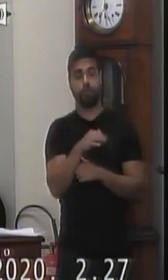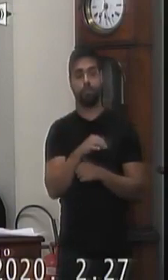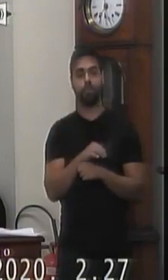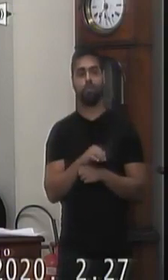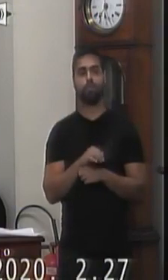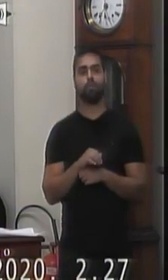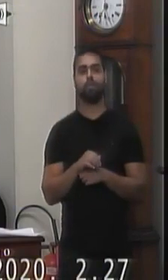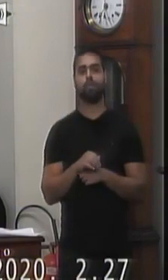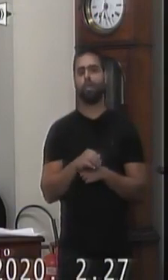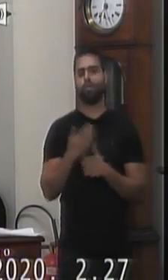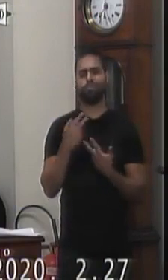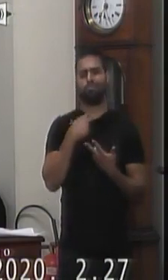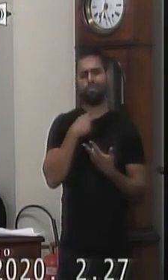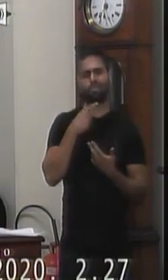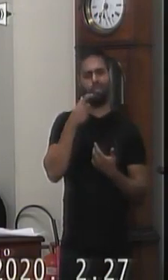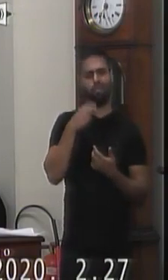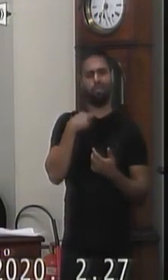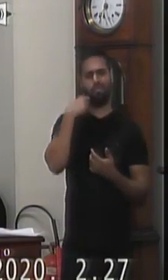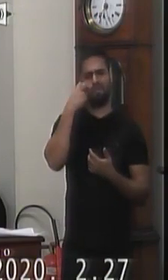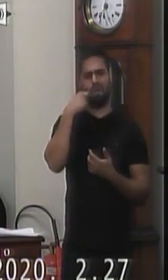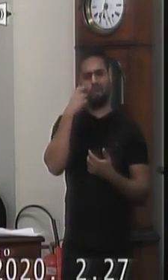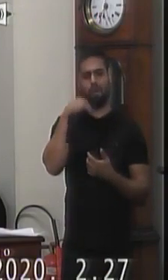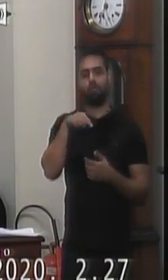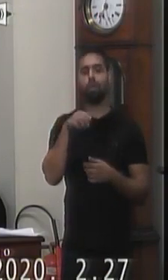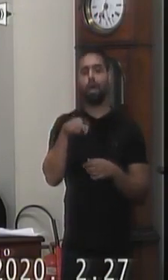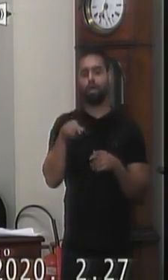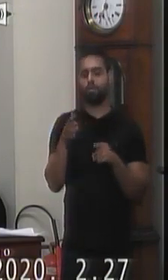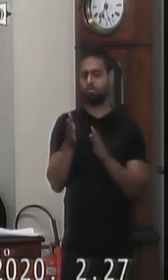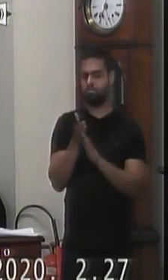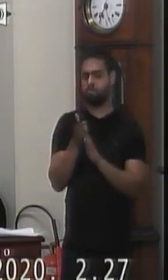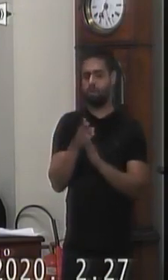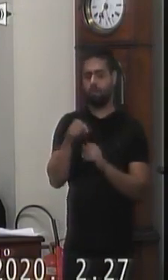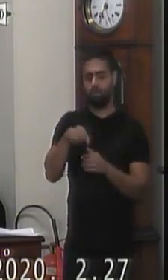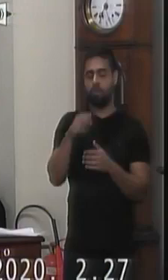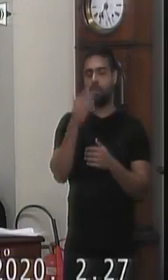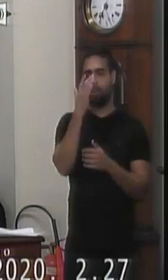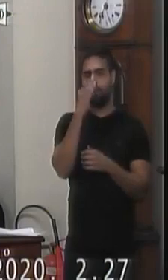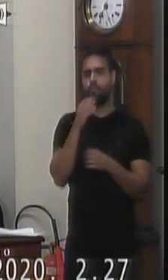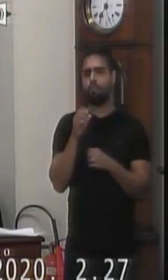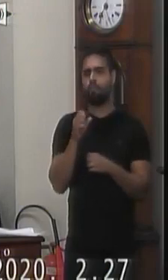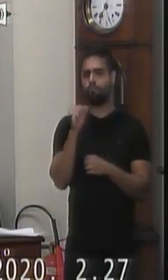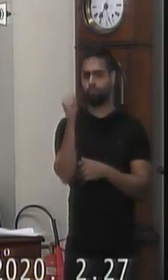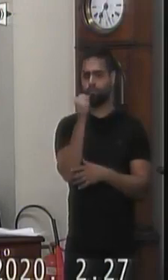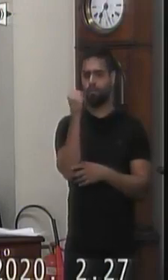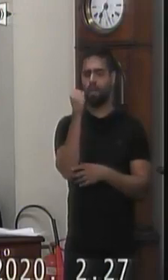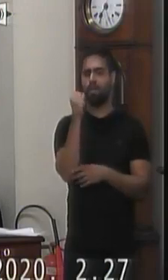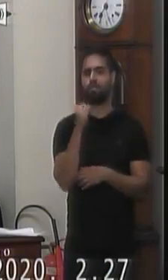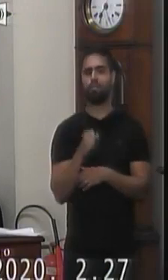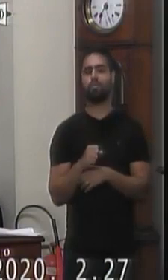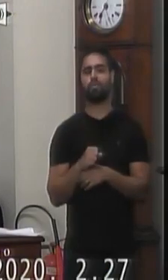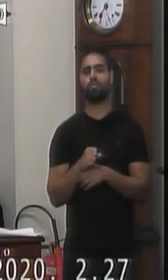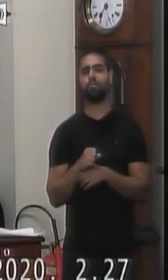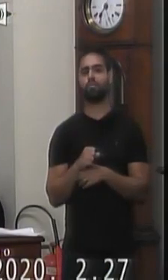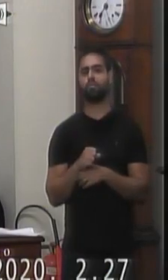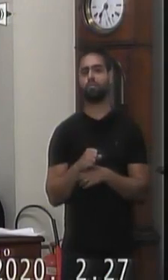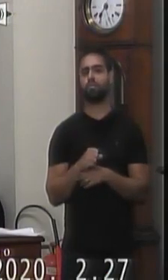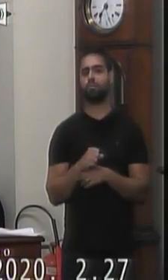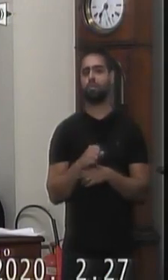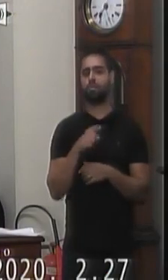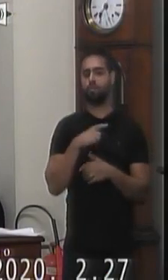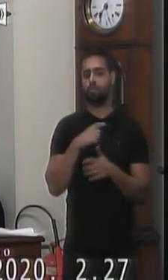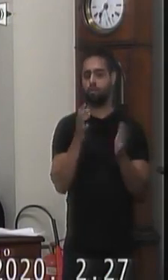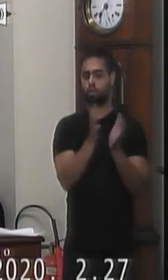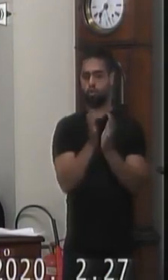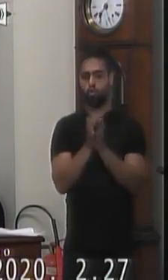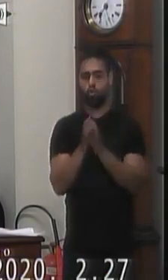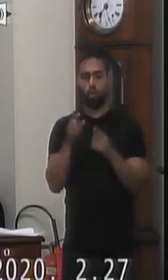não pode se envergonhar de enaltecer o que foi feito certo. Acho que esse carnaval foi de sucesso, não houve confusão, com bandas locais,